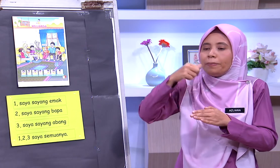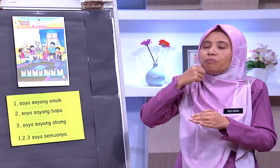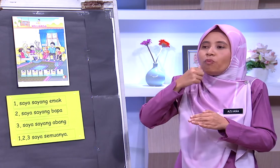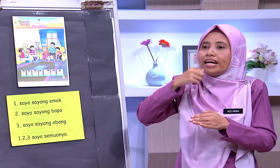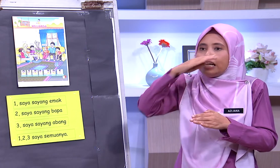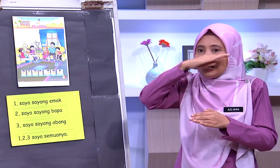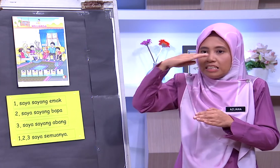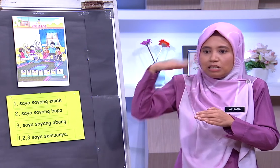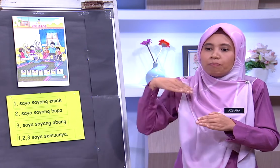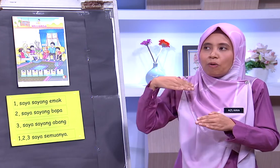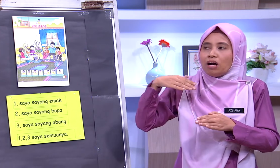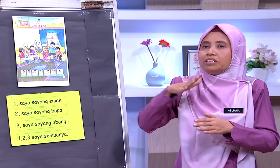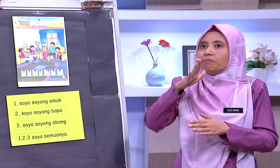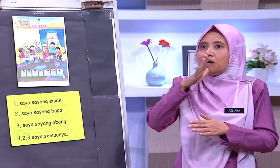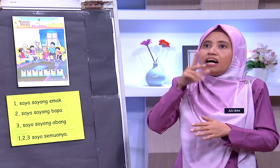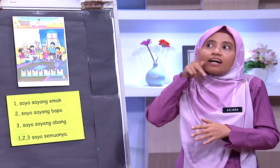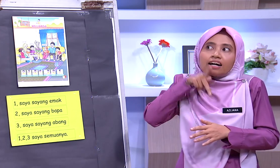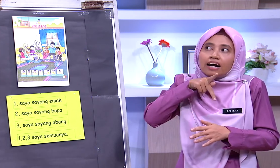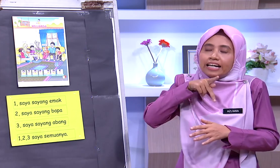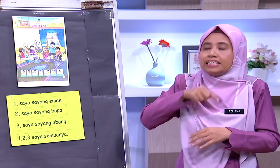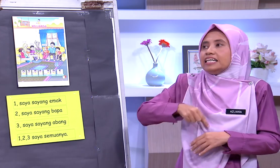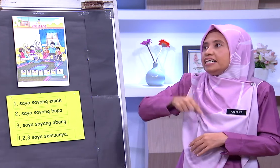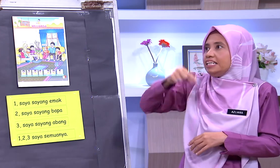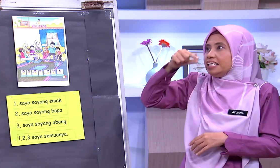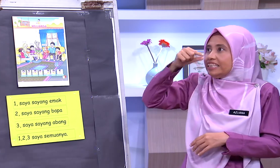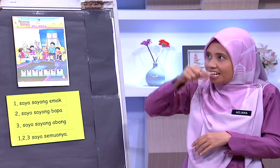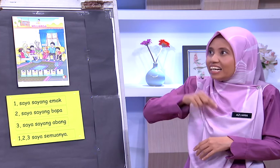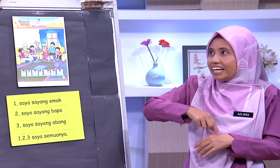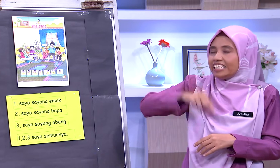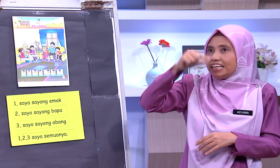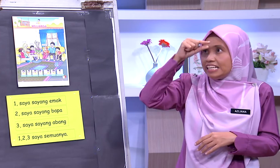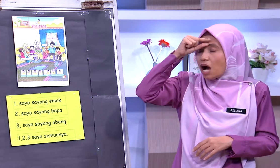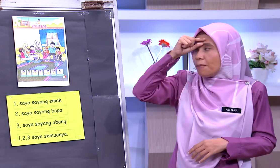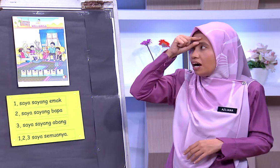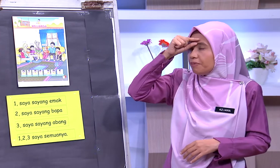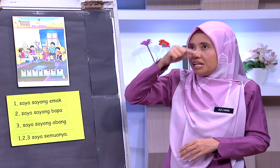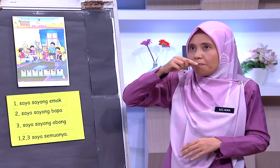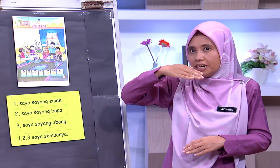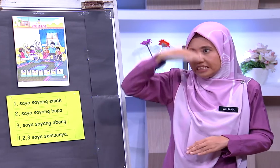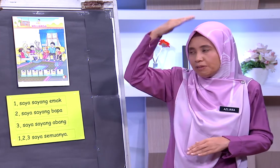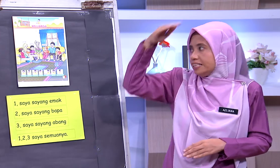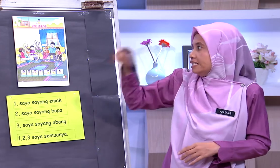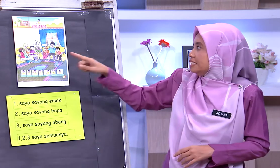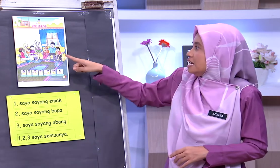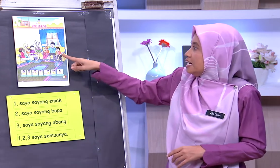perempuan bawah macam-mac KKN oke nah kayaknya ini Abang bilang Abang di sebatas